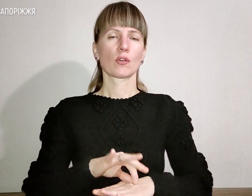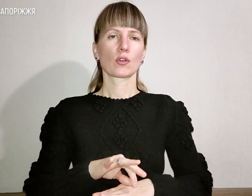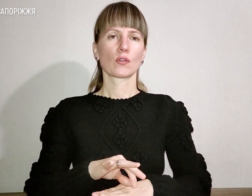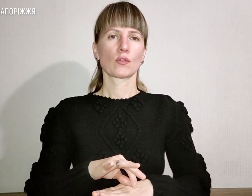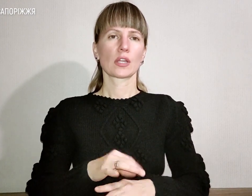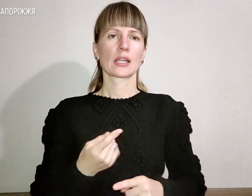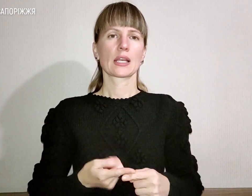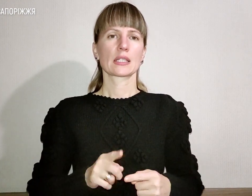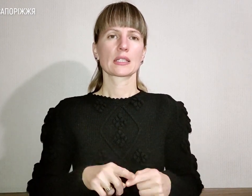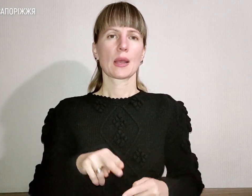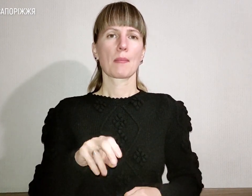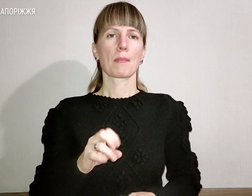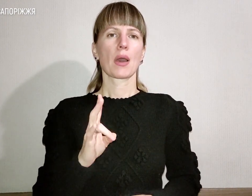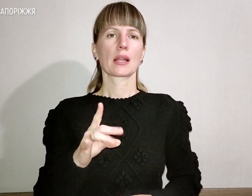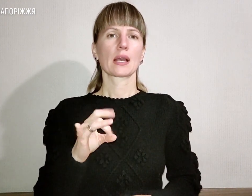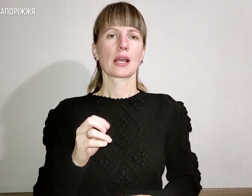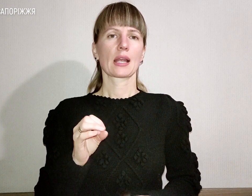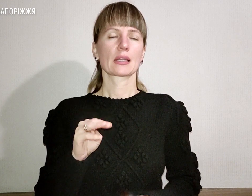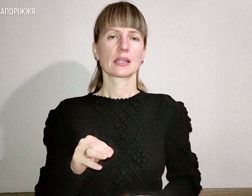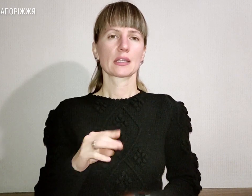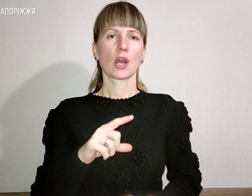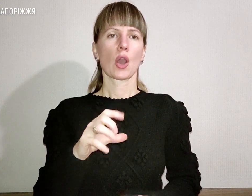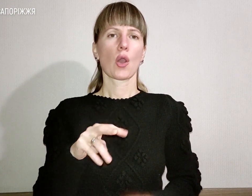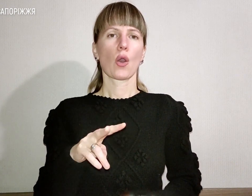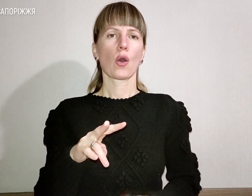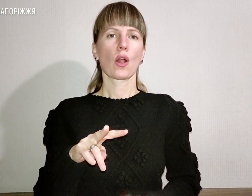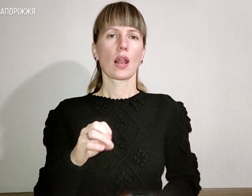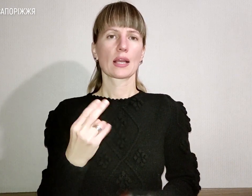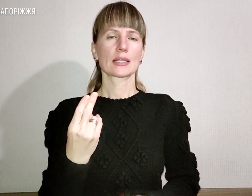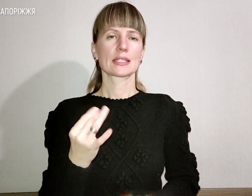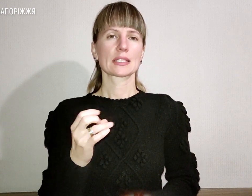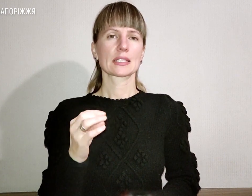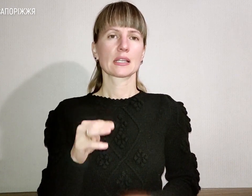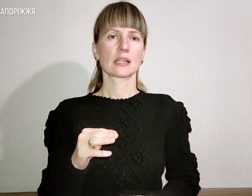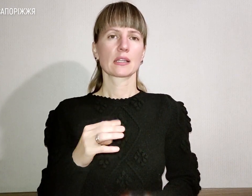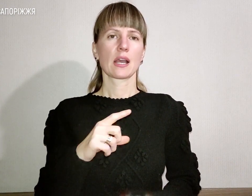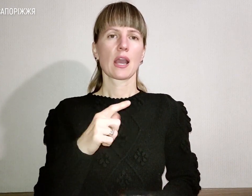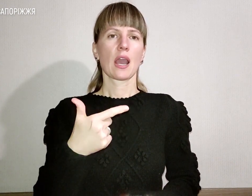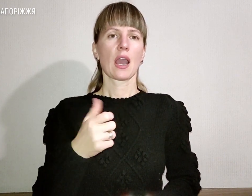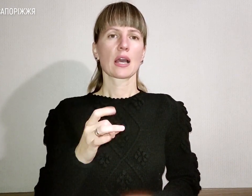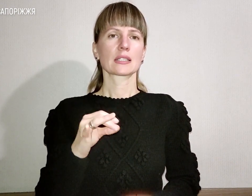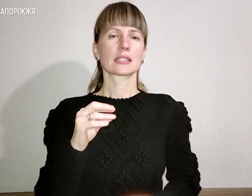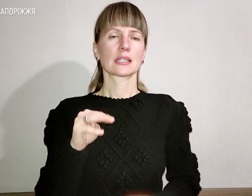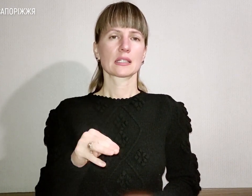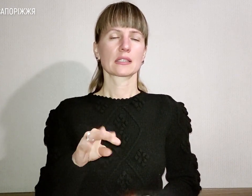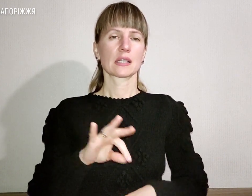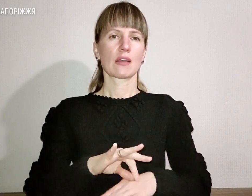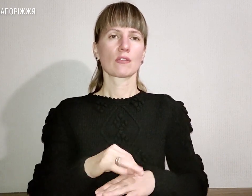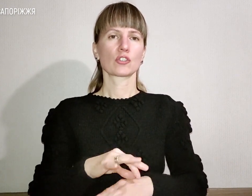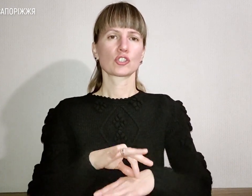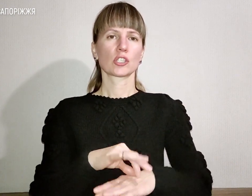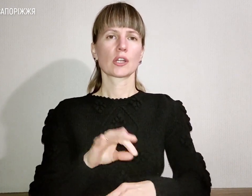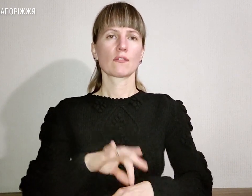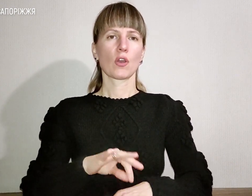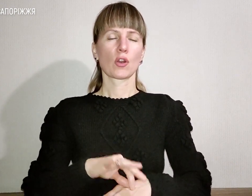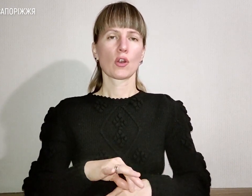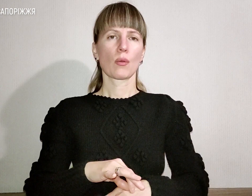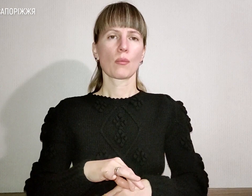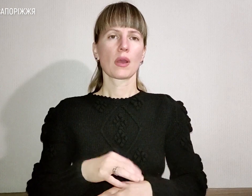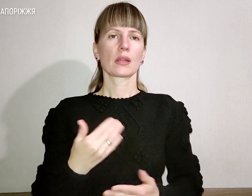це панкреатити, холецистити, гастрити, загострення шкірних хвороб, тобто атопічний дерматит, наприклад, як при